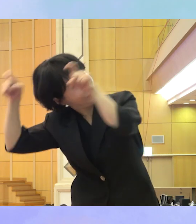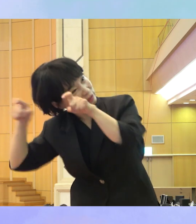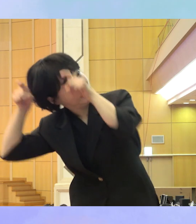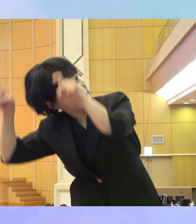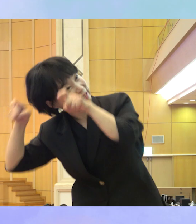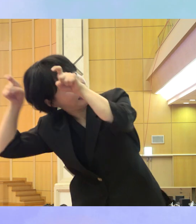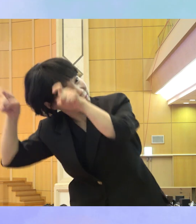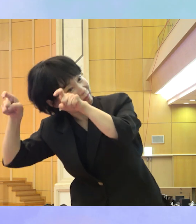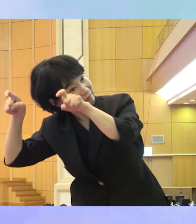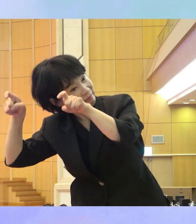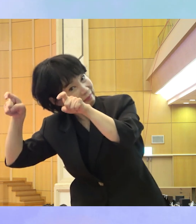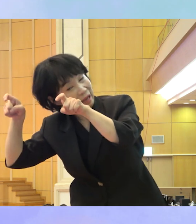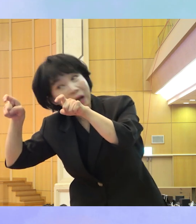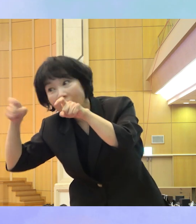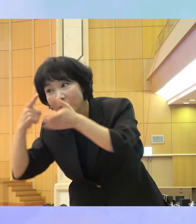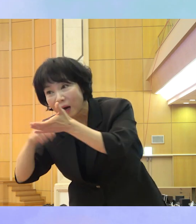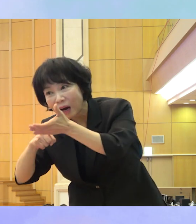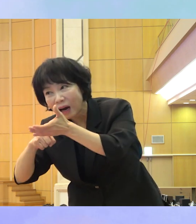있는 겁니다.